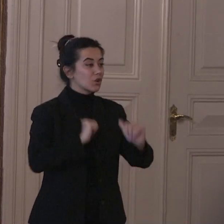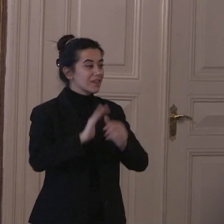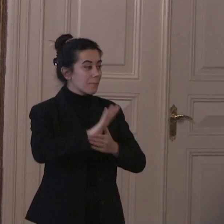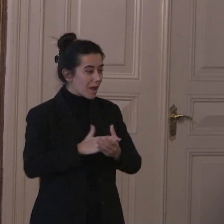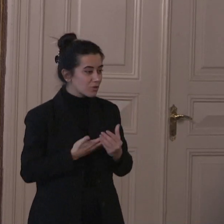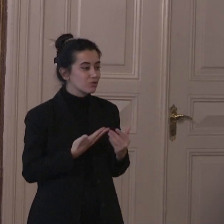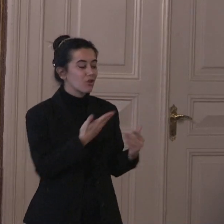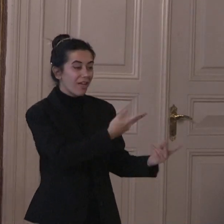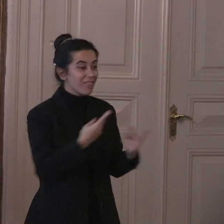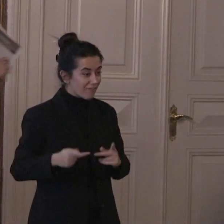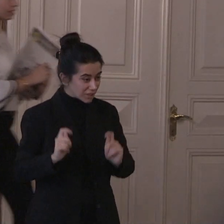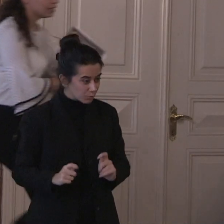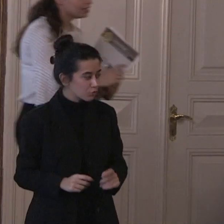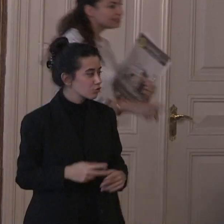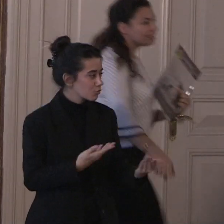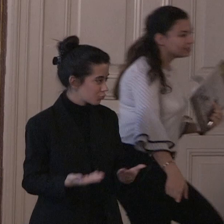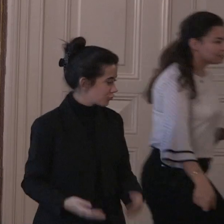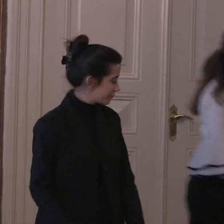lütfen.